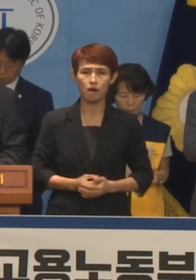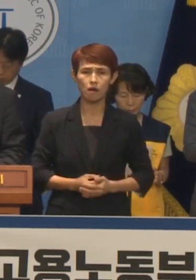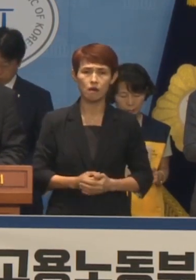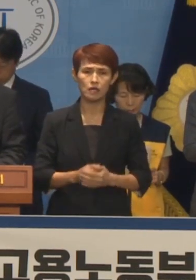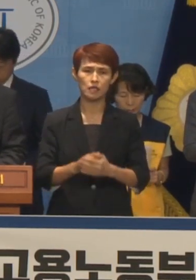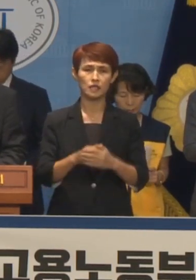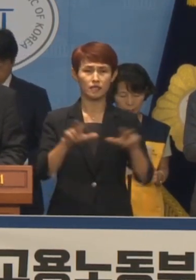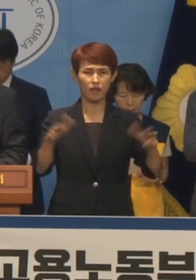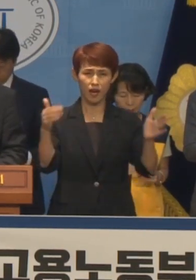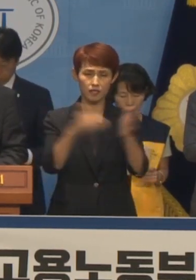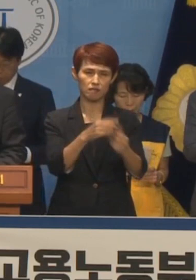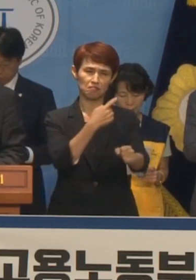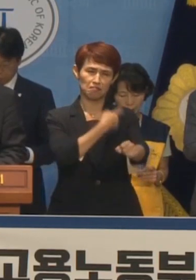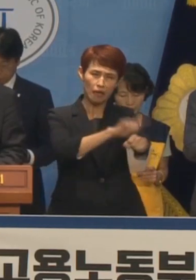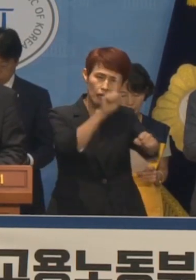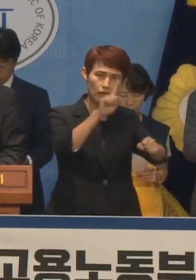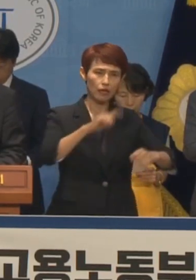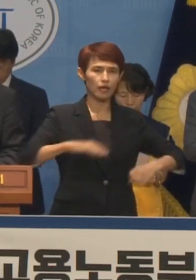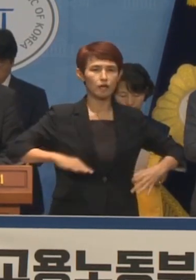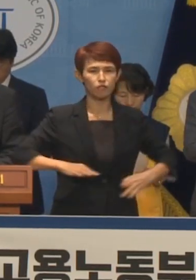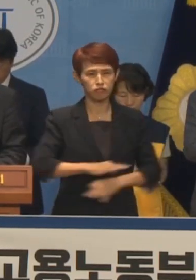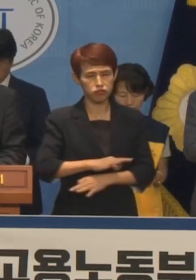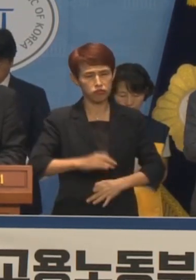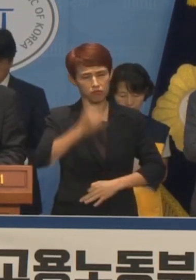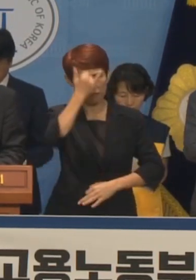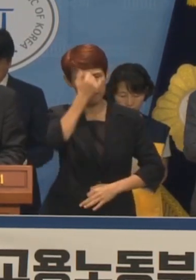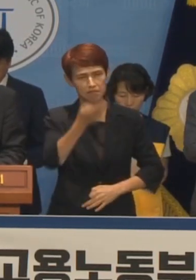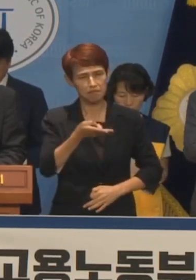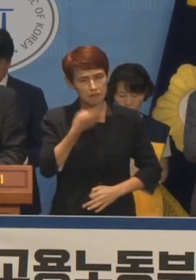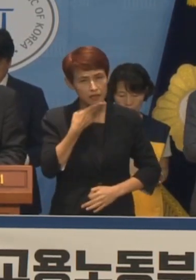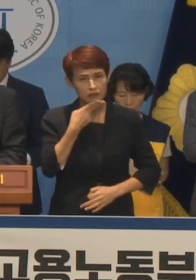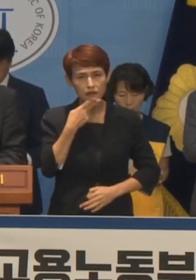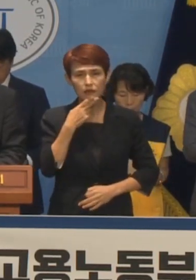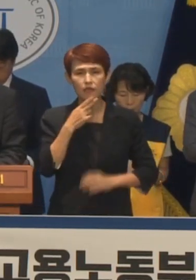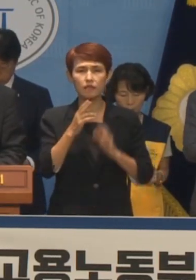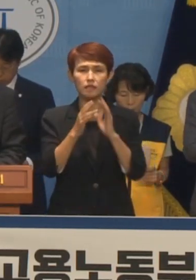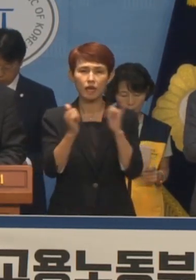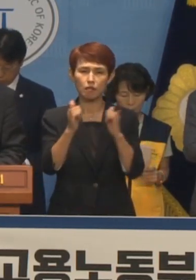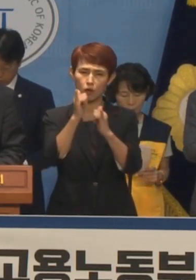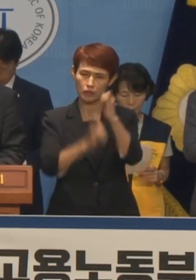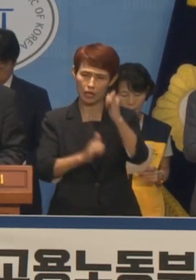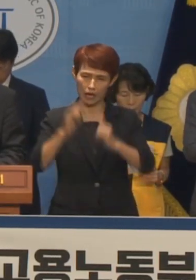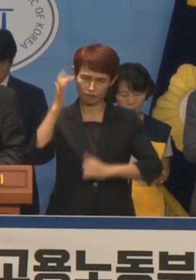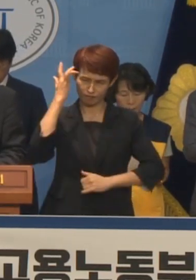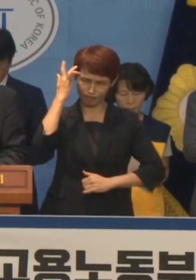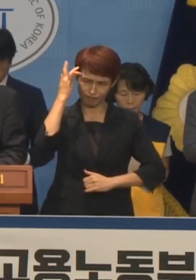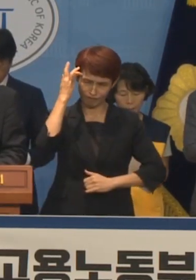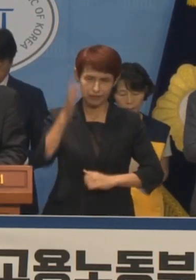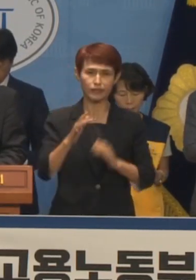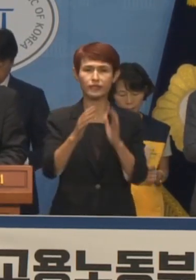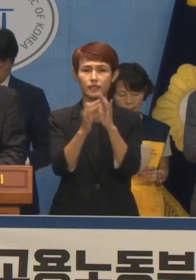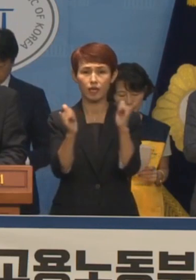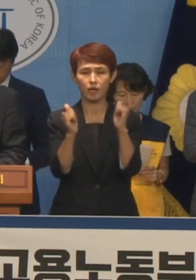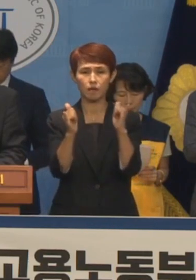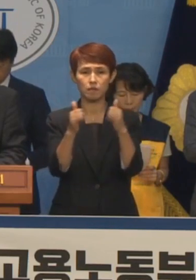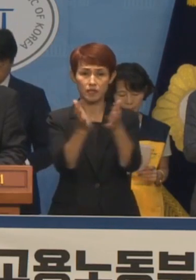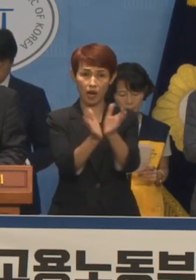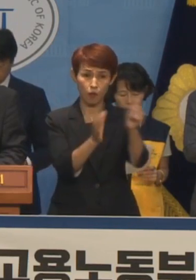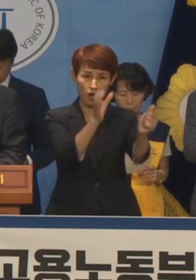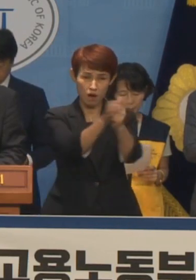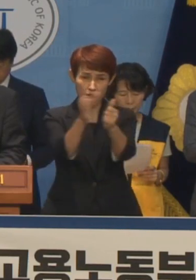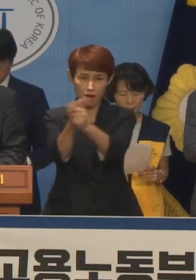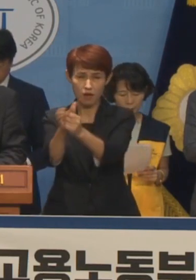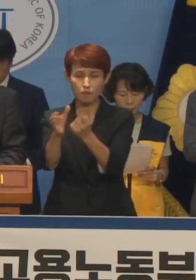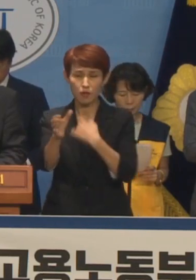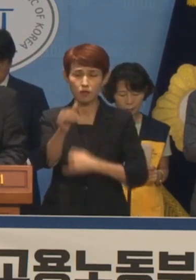무능하거나 부정하거나 부도덕하거나 그릇된 역사인식을 가진 장관 후보자들이 여럿